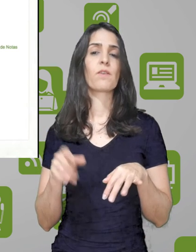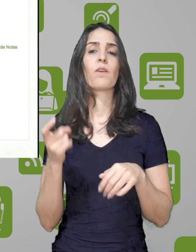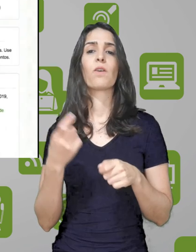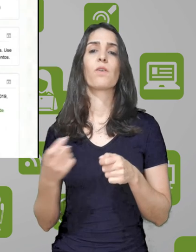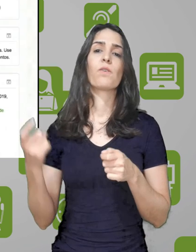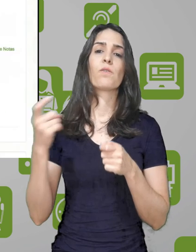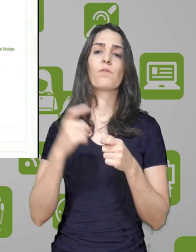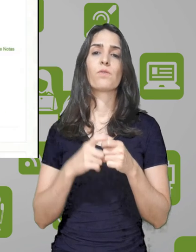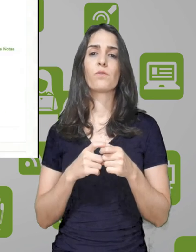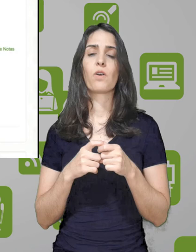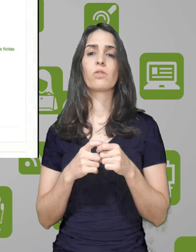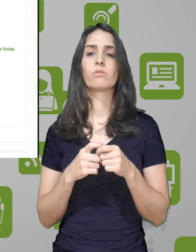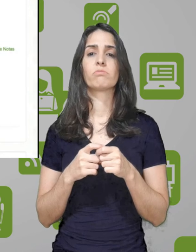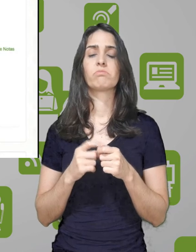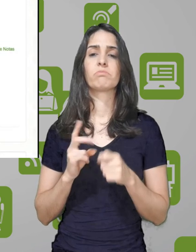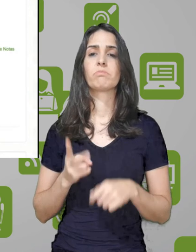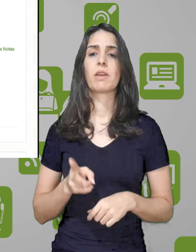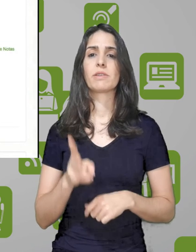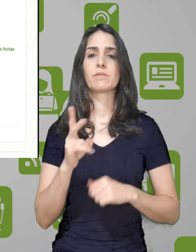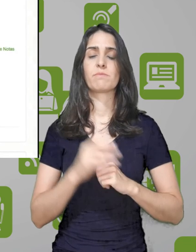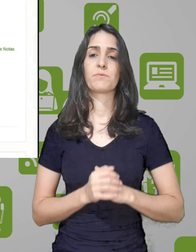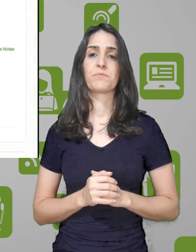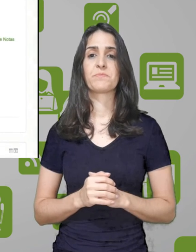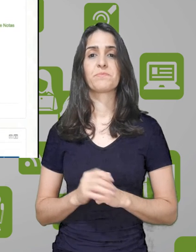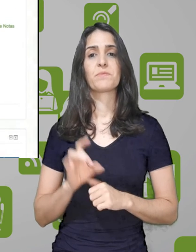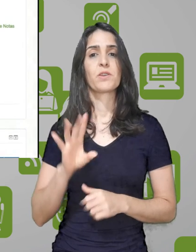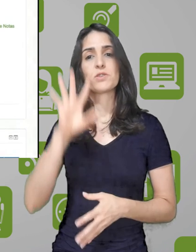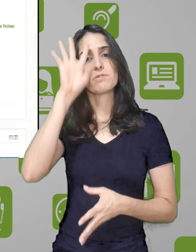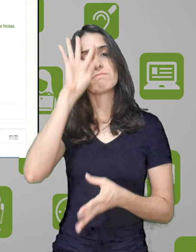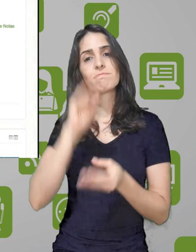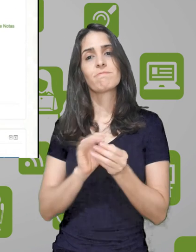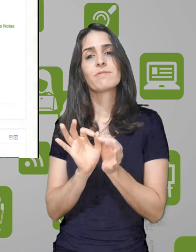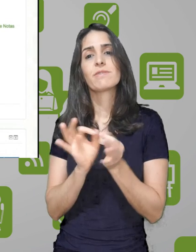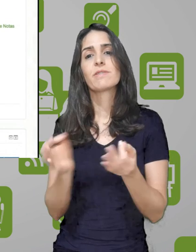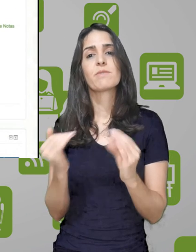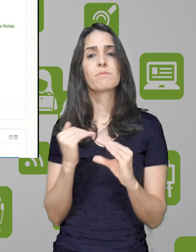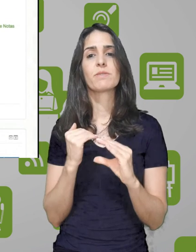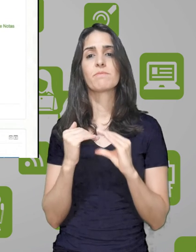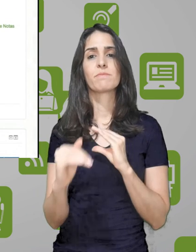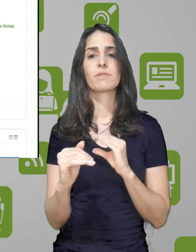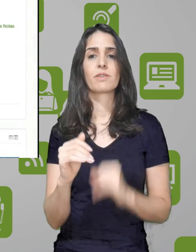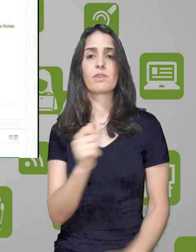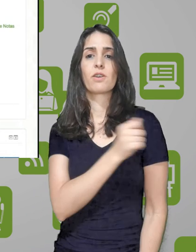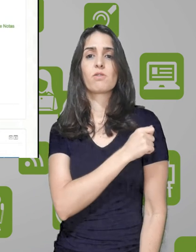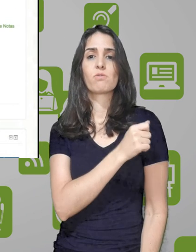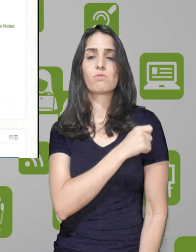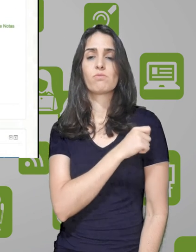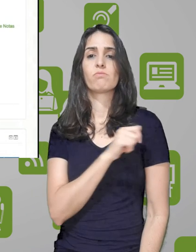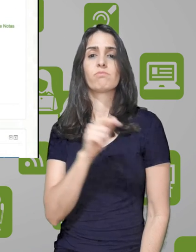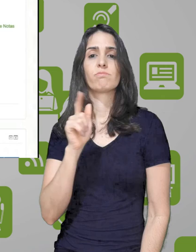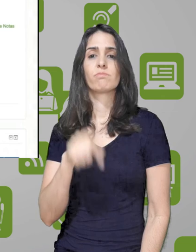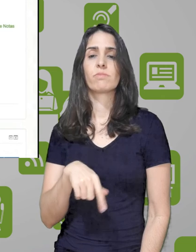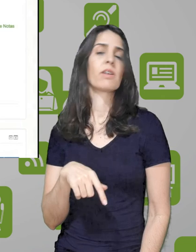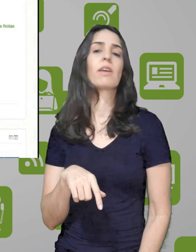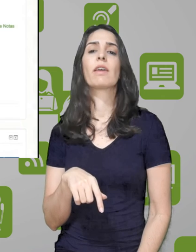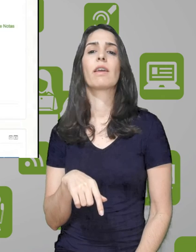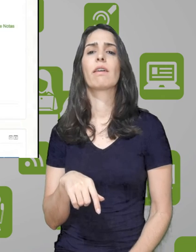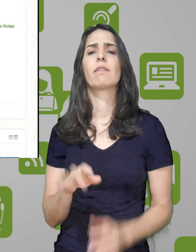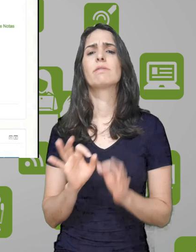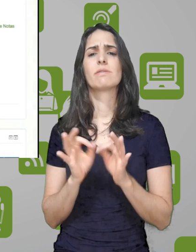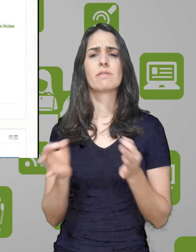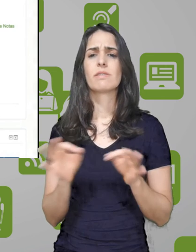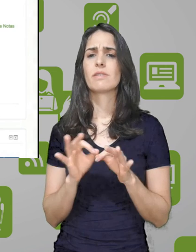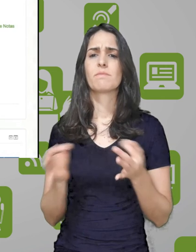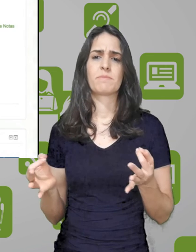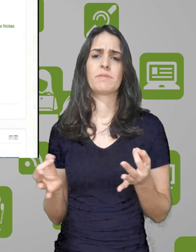e depois disso eu posso retornar para o mesmo caminho então é isso Enviar uma mensagem para os alunos é